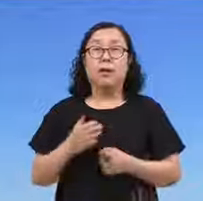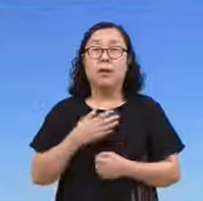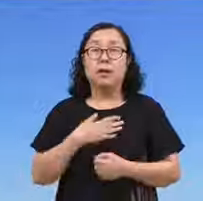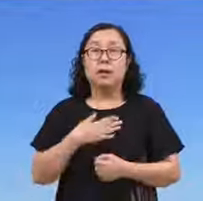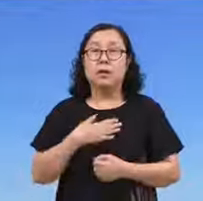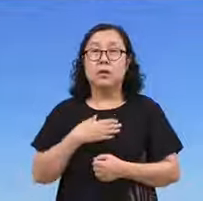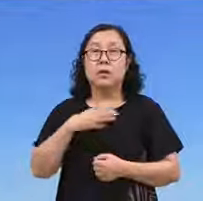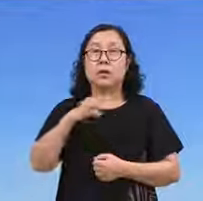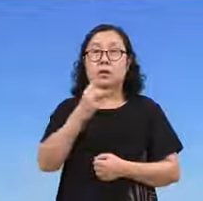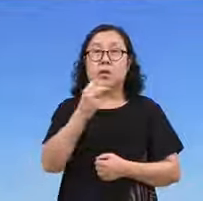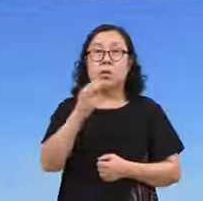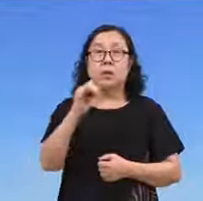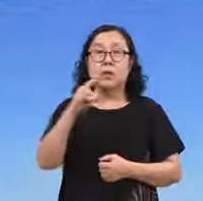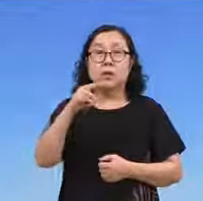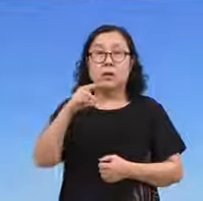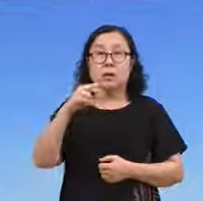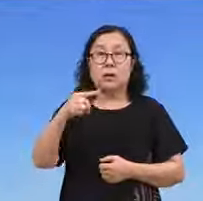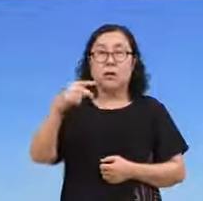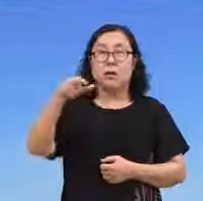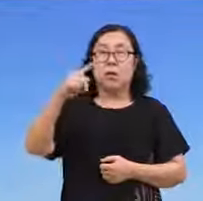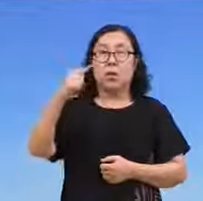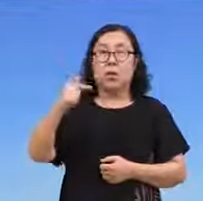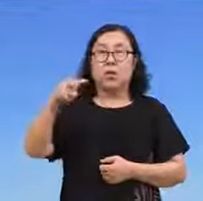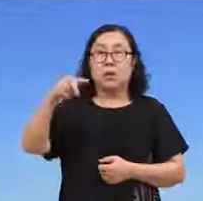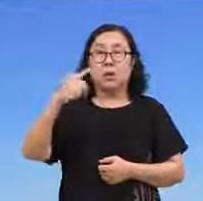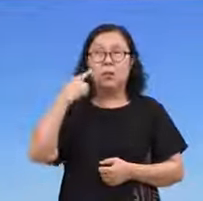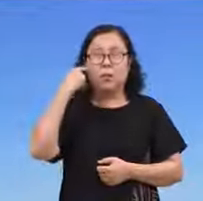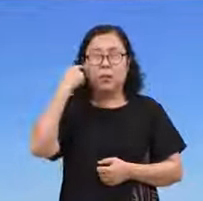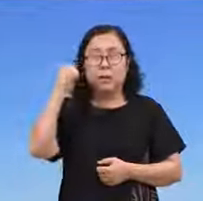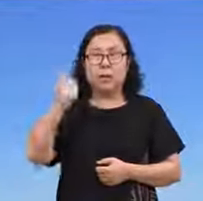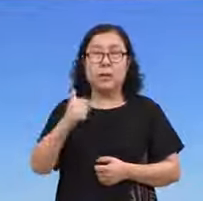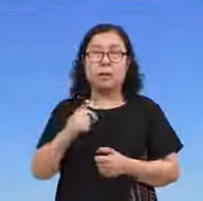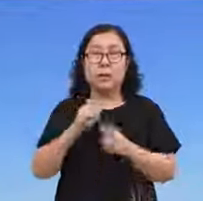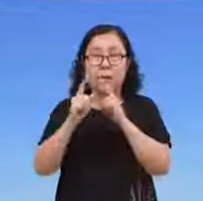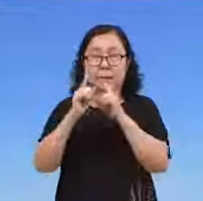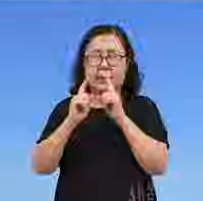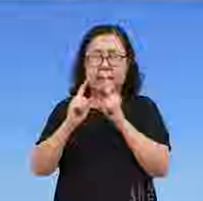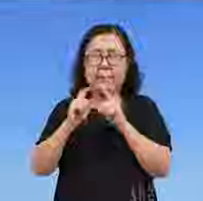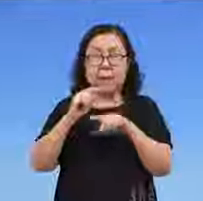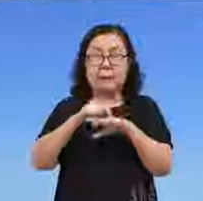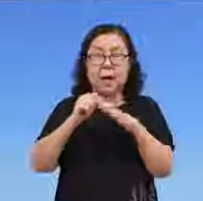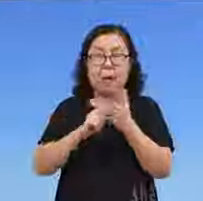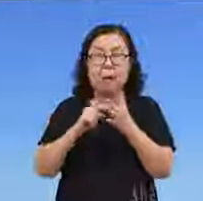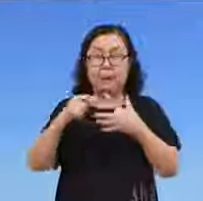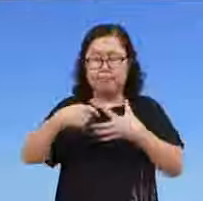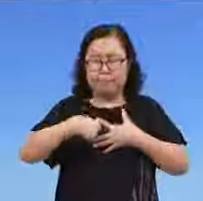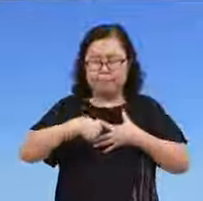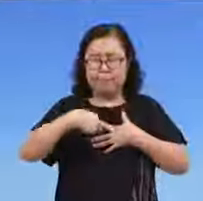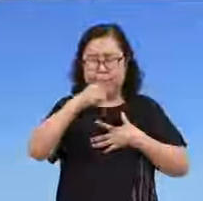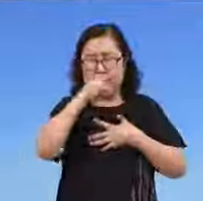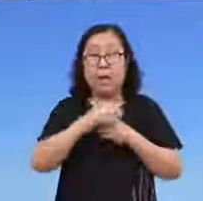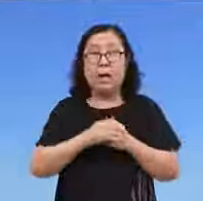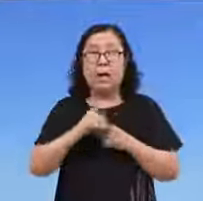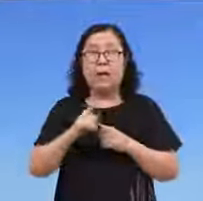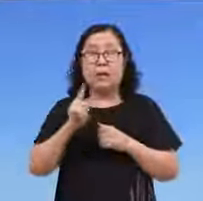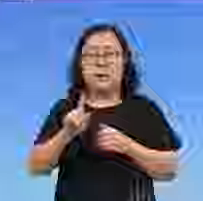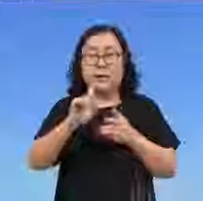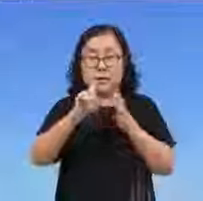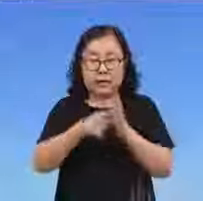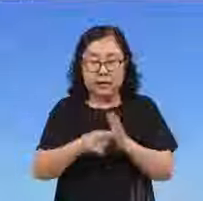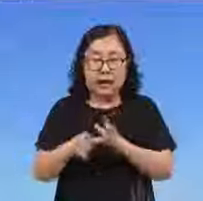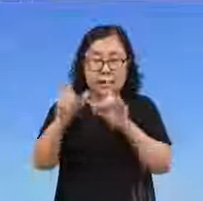이런 점에서 저는 로이드 존스 목사님의 이 지적이 너무나 마음에 와닿습니다. 제가 보기에 이